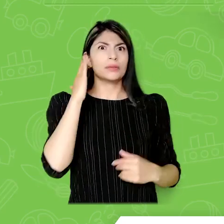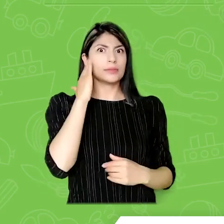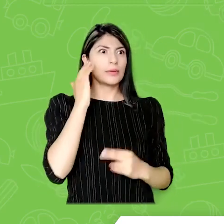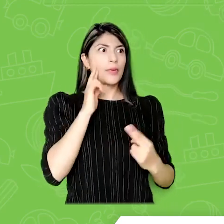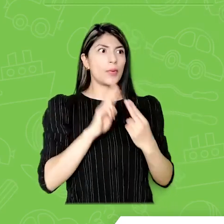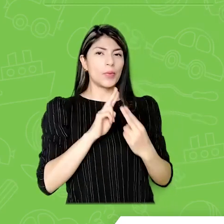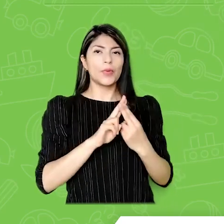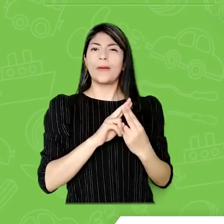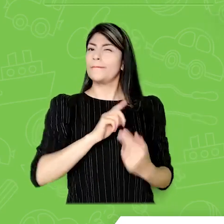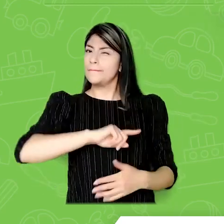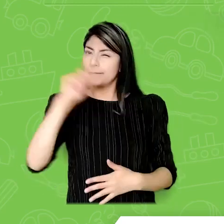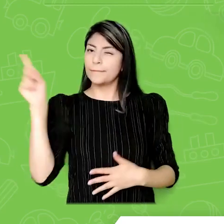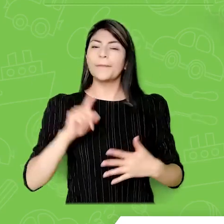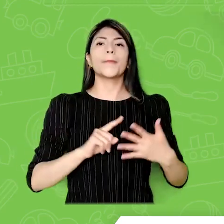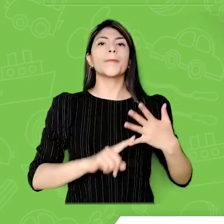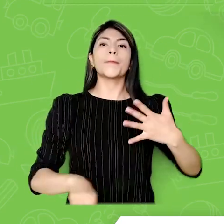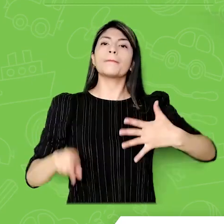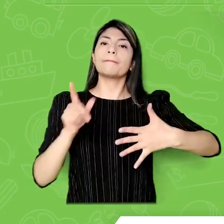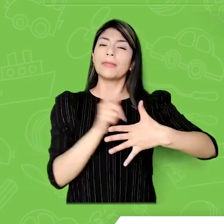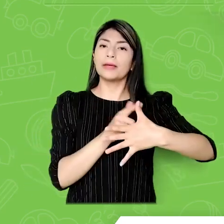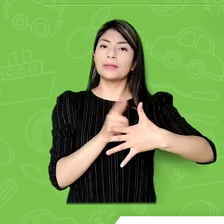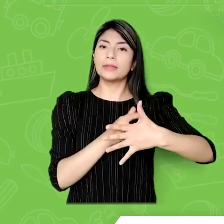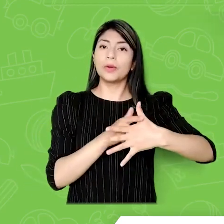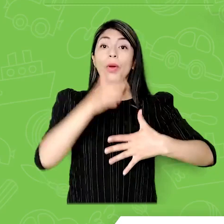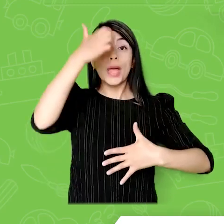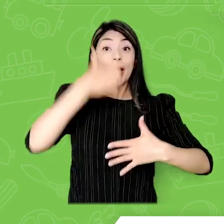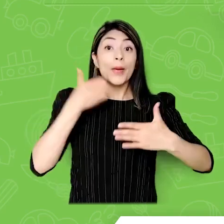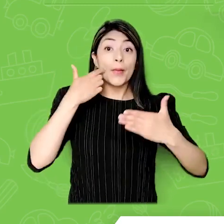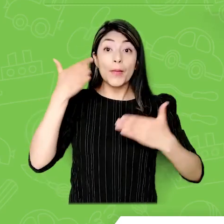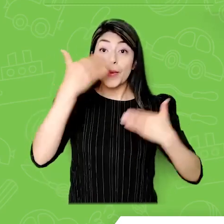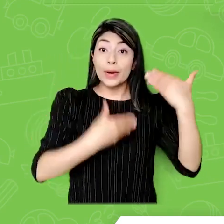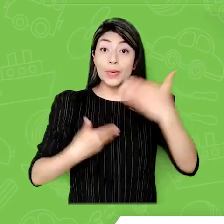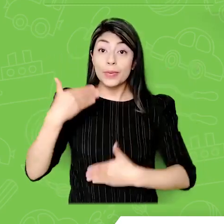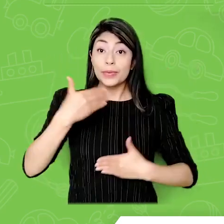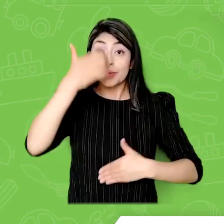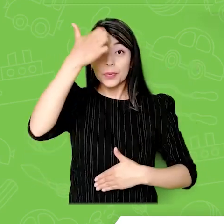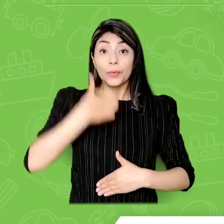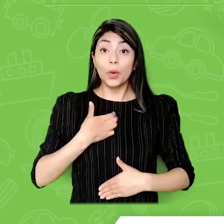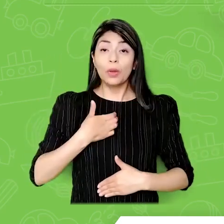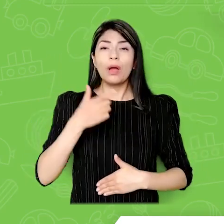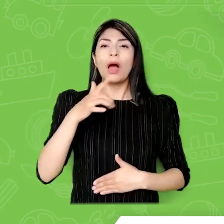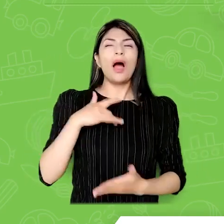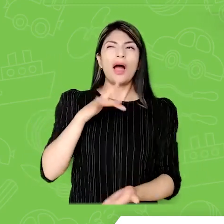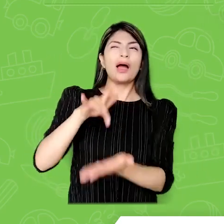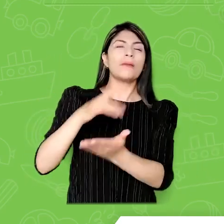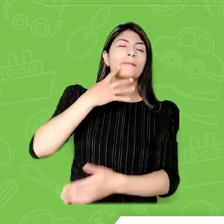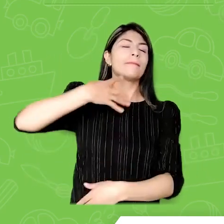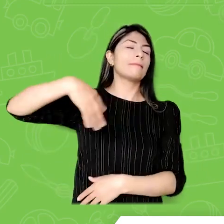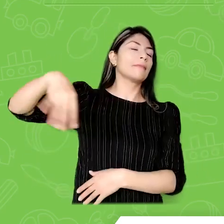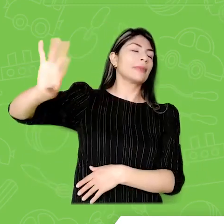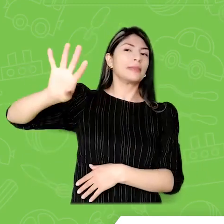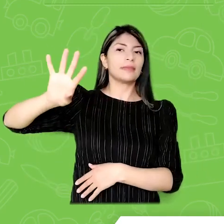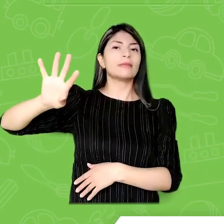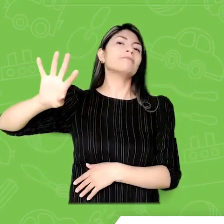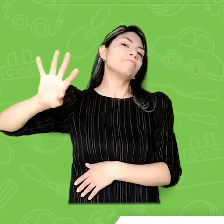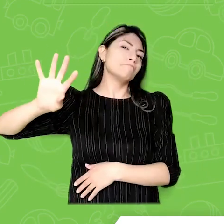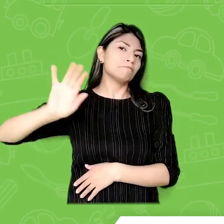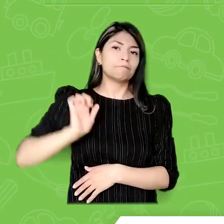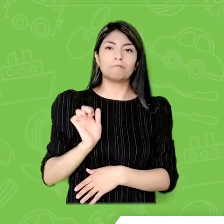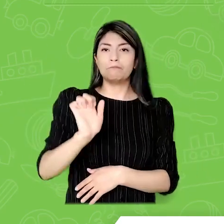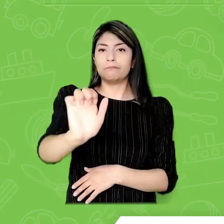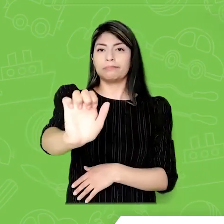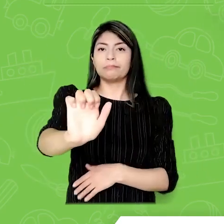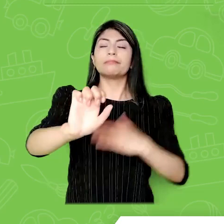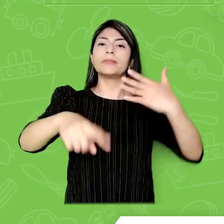carácter eliminatorio establecidas para este proceso de selección. 6. Ser suplantado por otra persona para